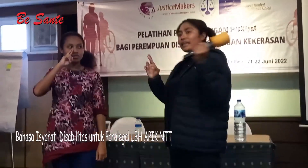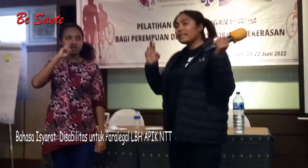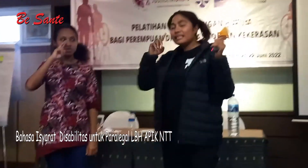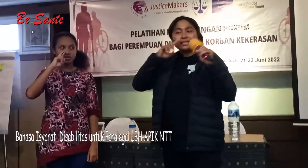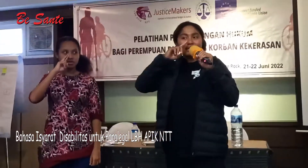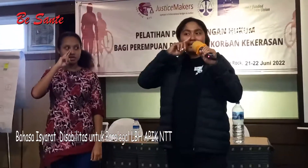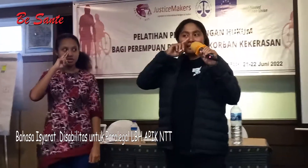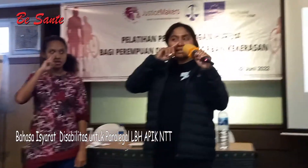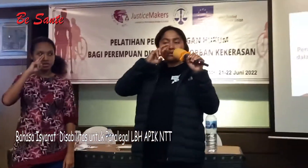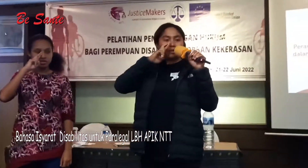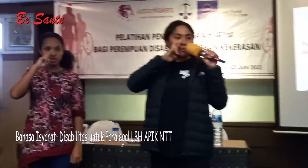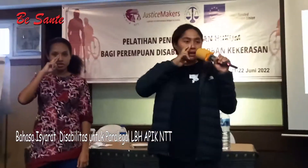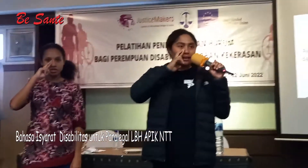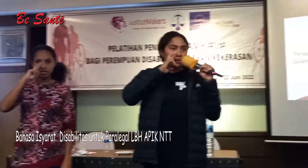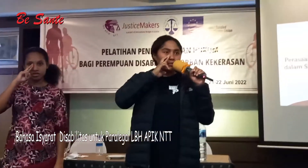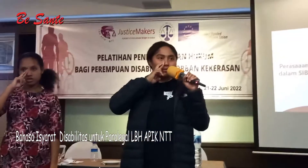Ini di sini nih di hidung berbiung Rabu.